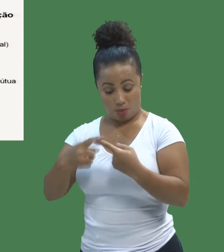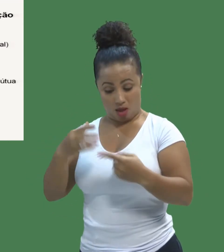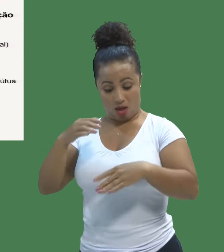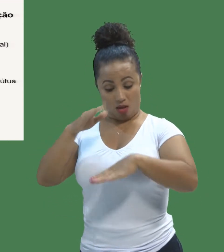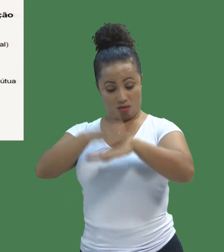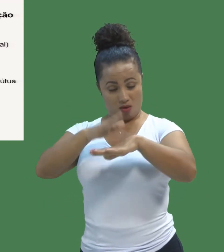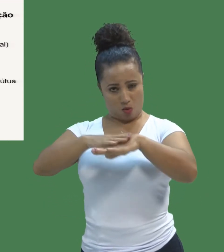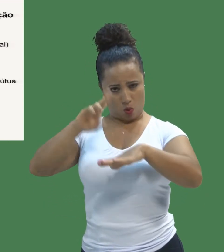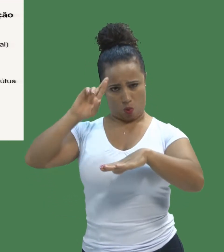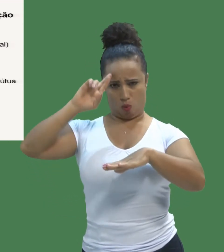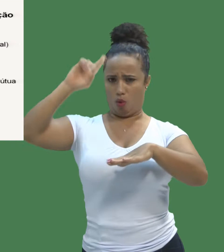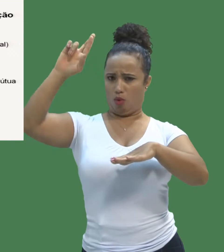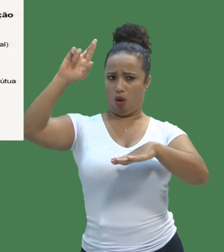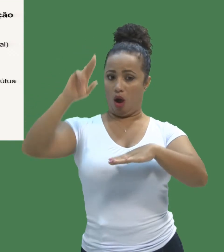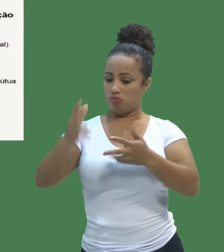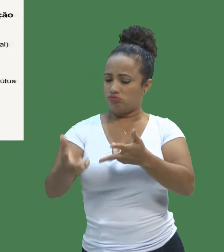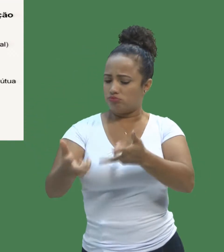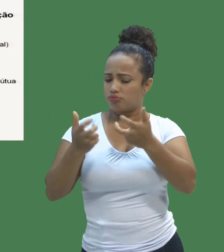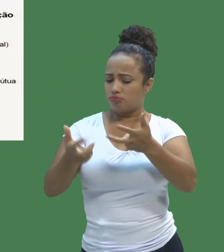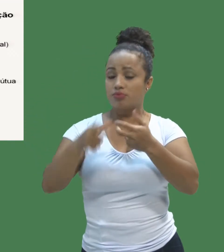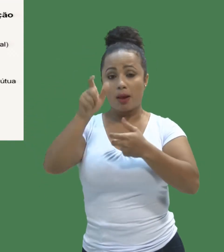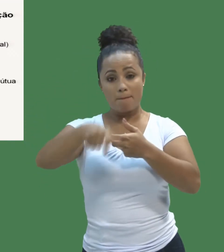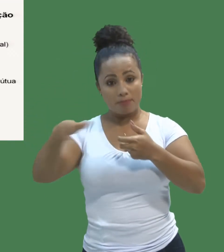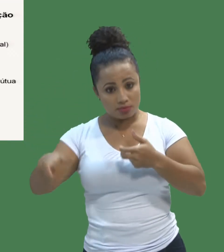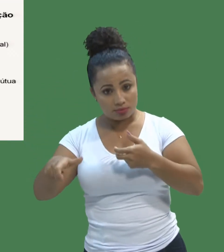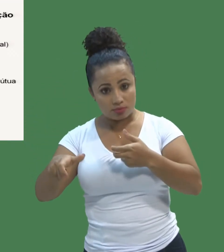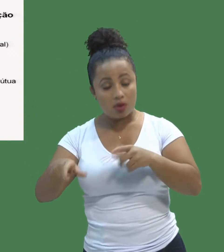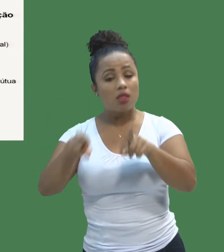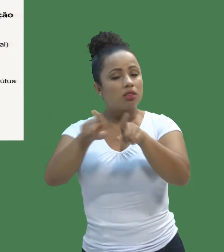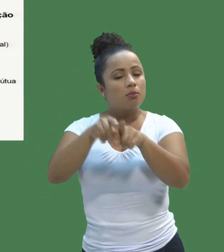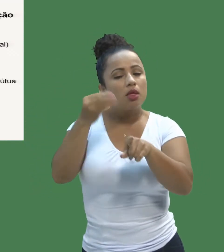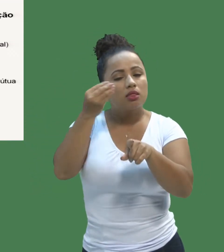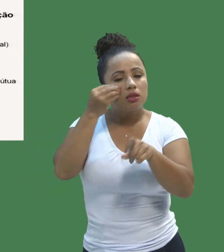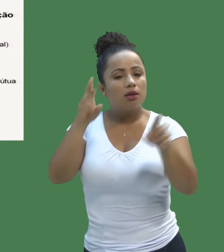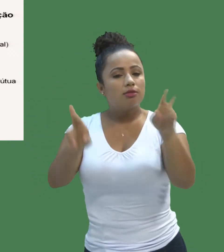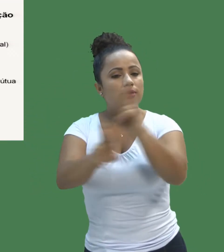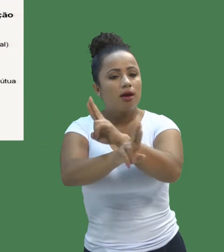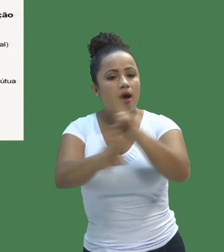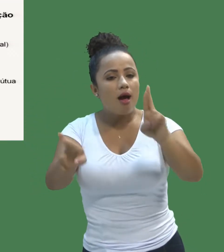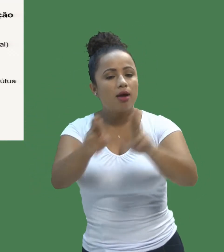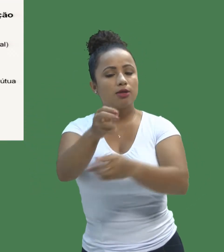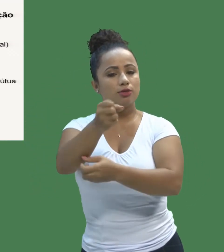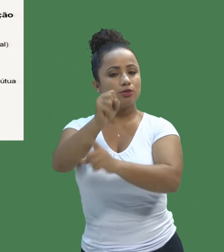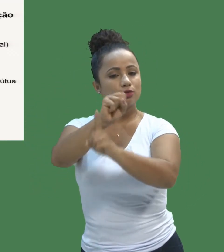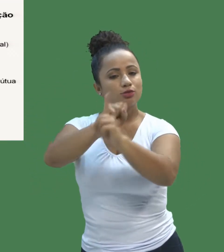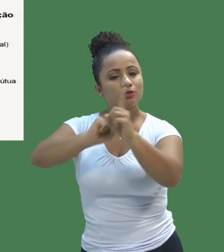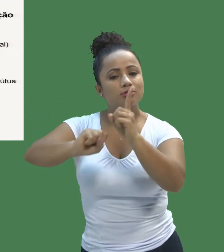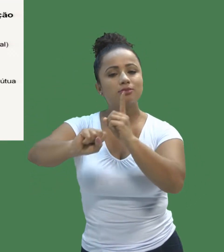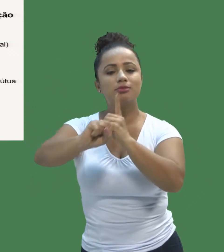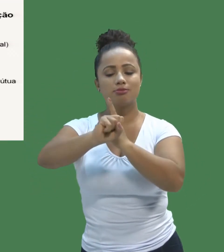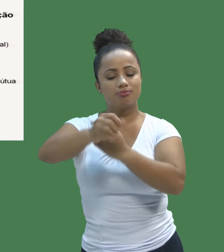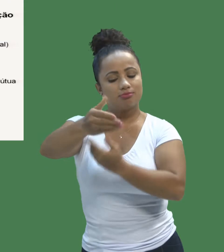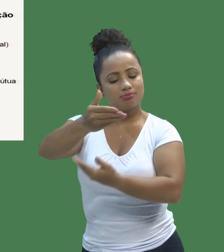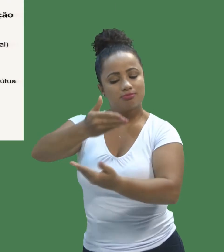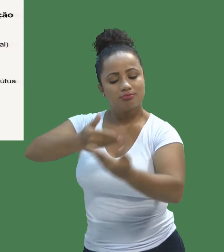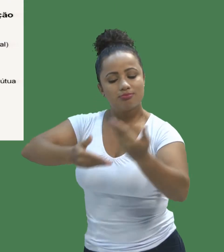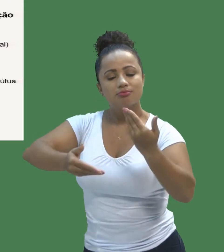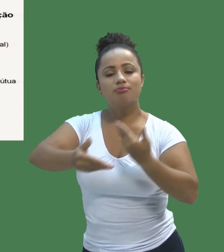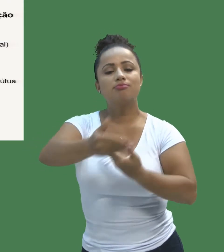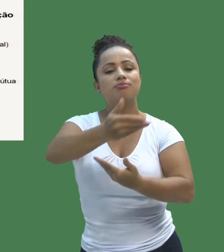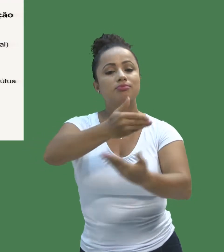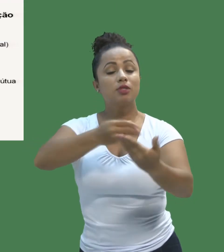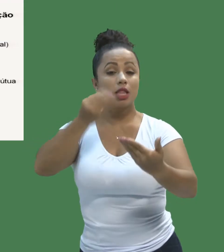produção e ainda a relação de socialização, que seria as